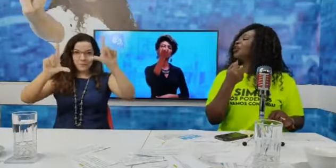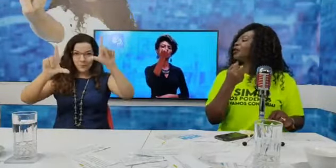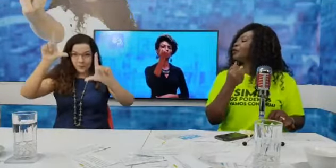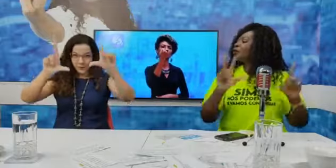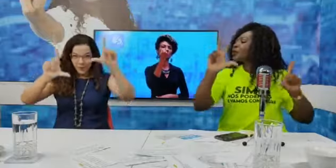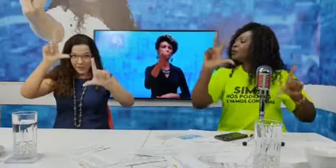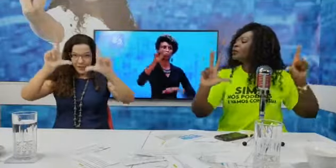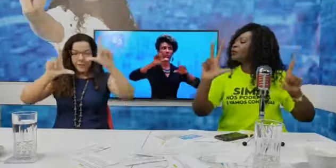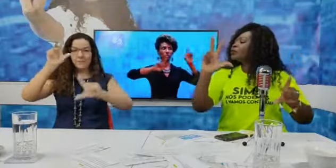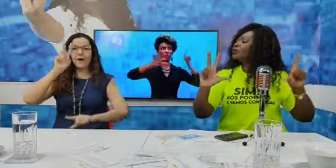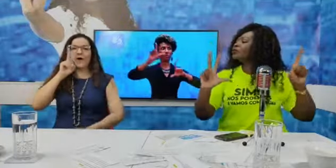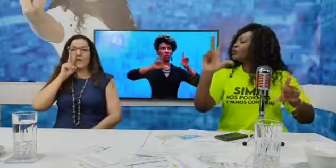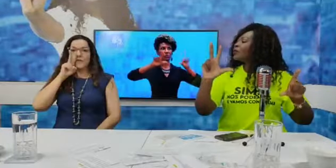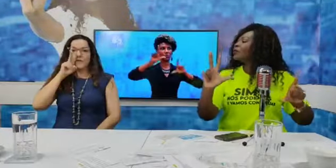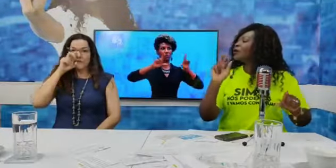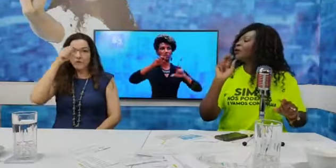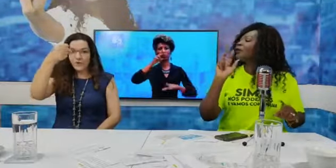Forte.